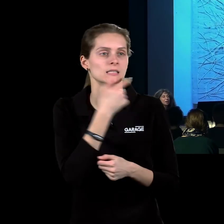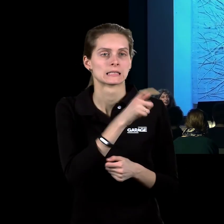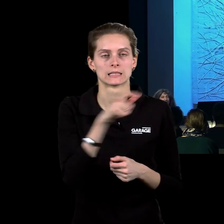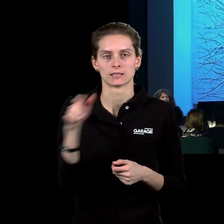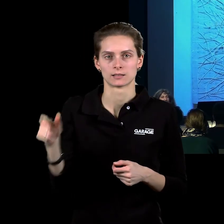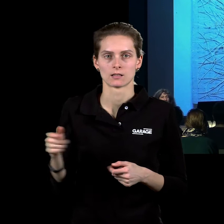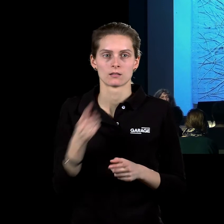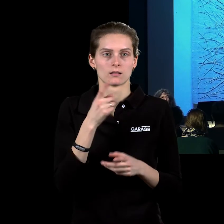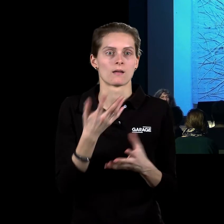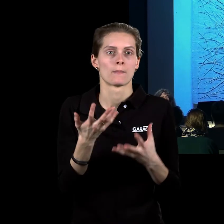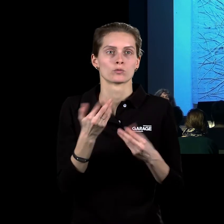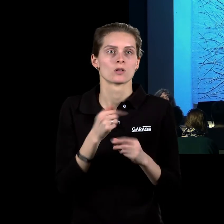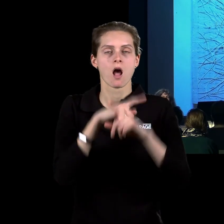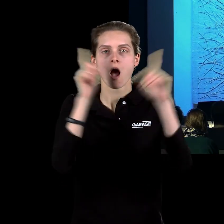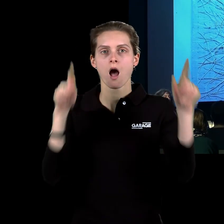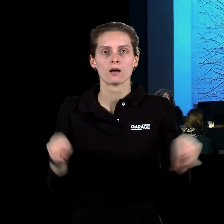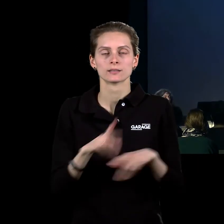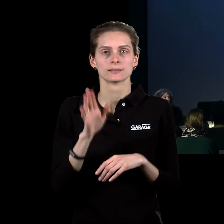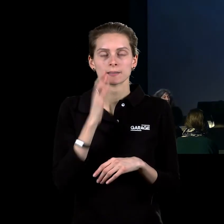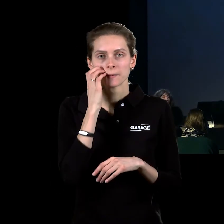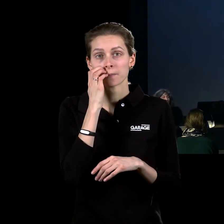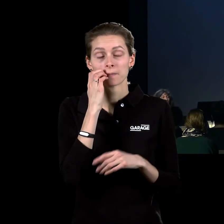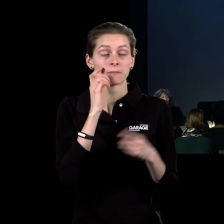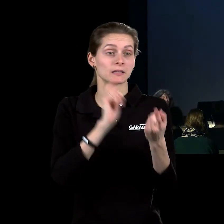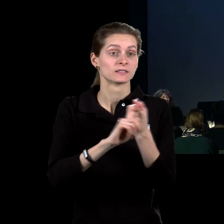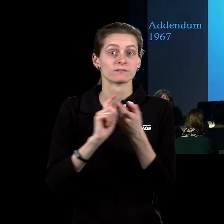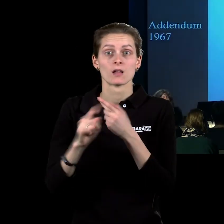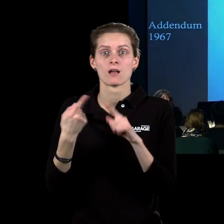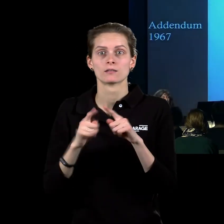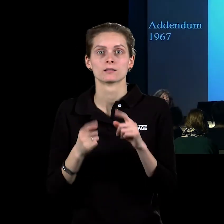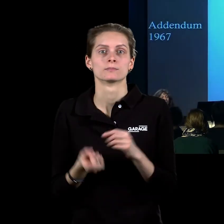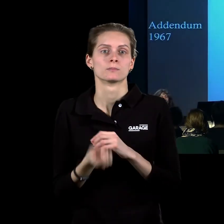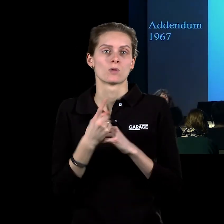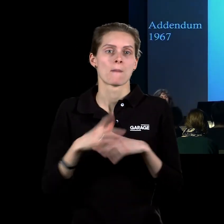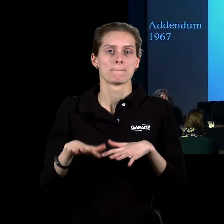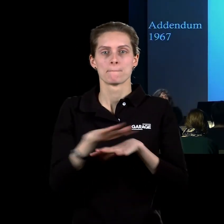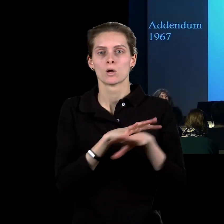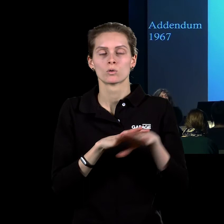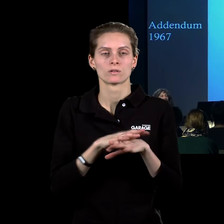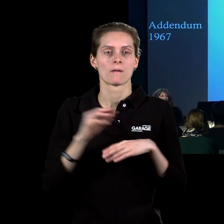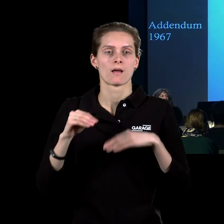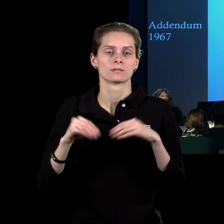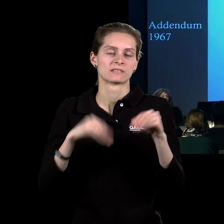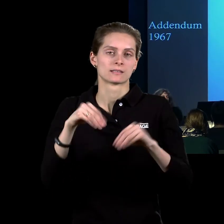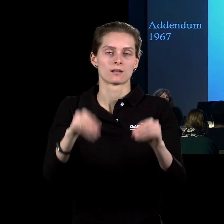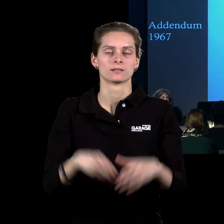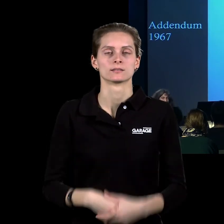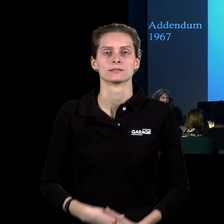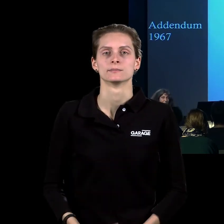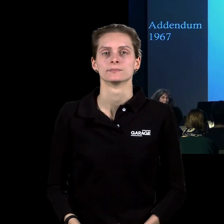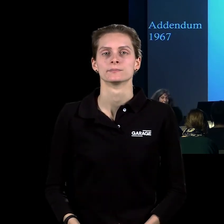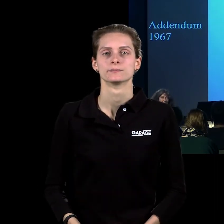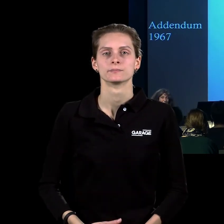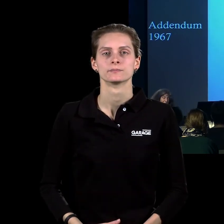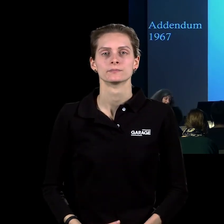уже не картину, а связывает эти полотна, образует некое пространство, образует некую инсталляцию. Как будто